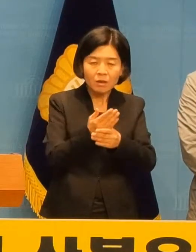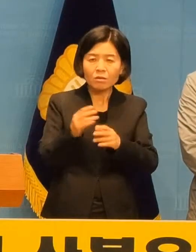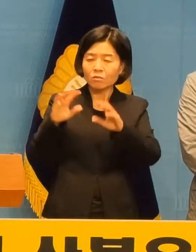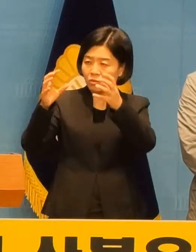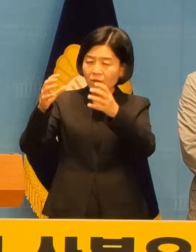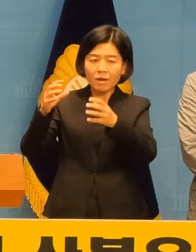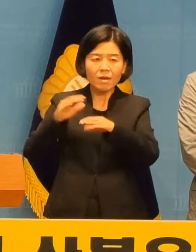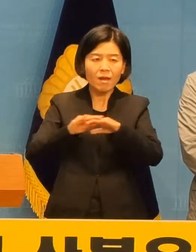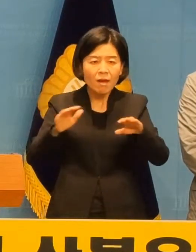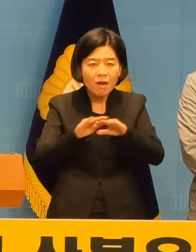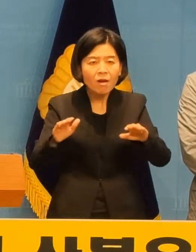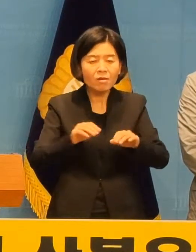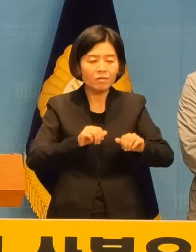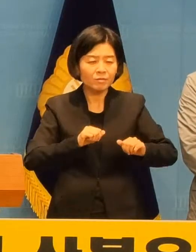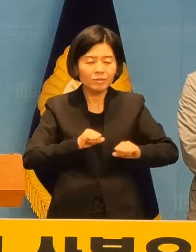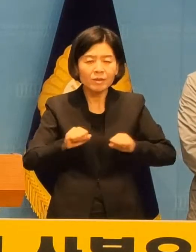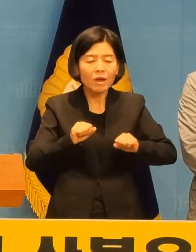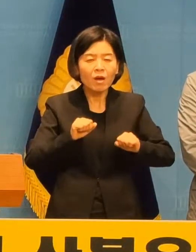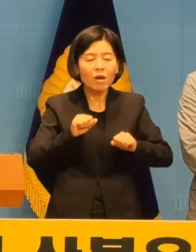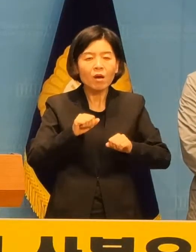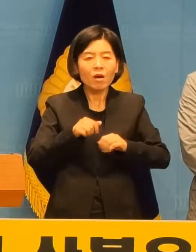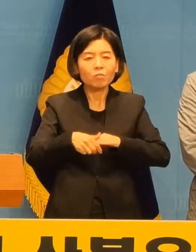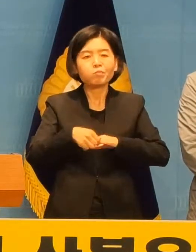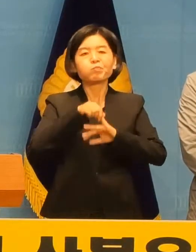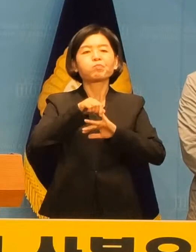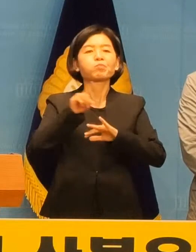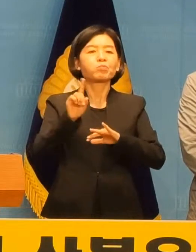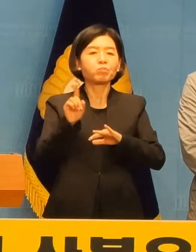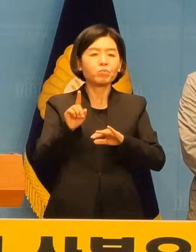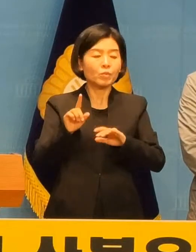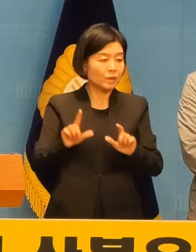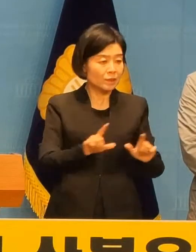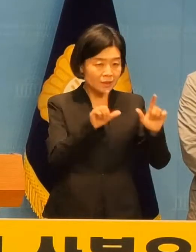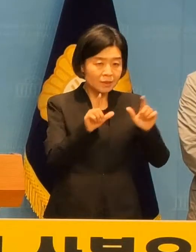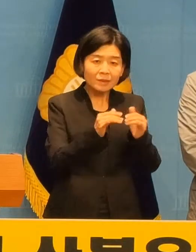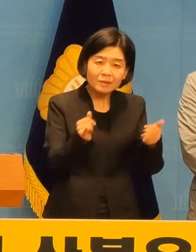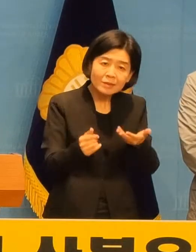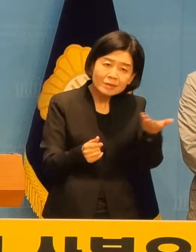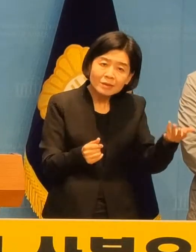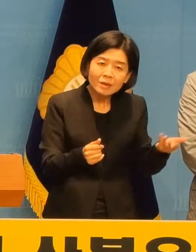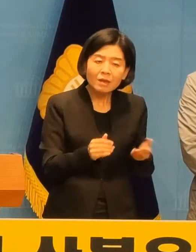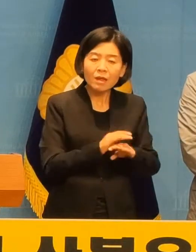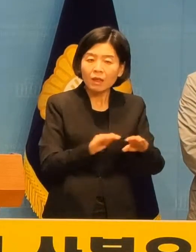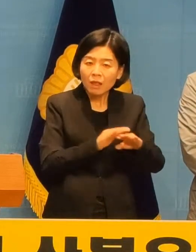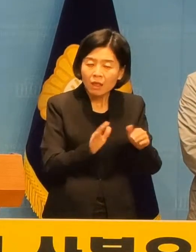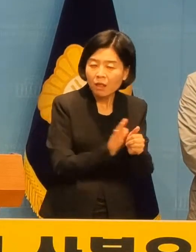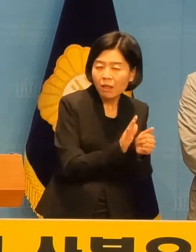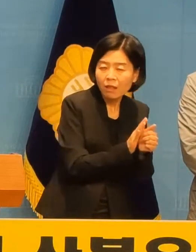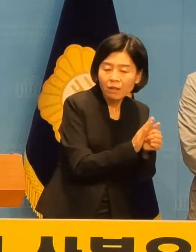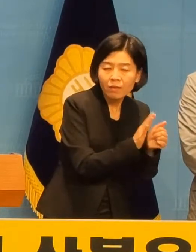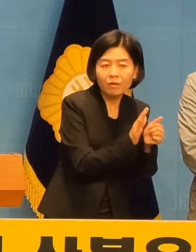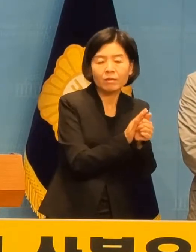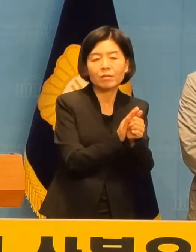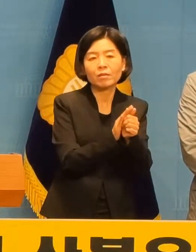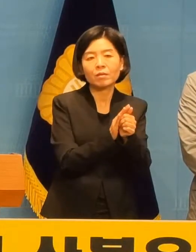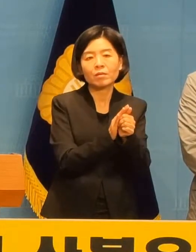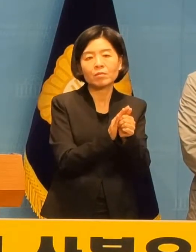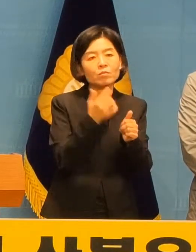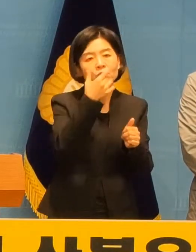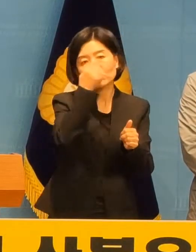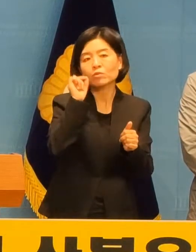못한 진화뿐만이 아니라 이주민들에 대한 대책에 있어서도 제대로 대응하지 못한 것에